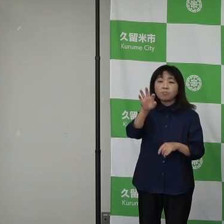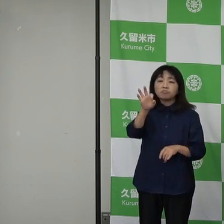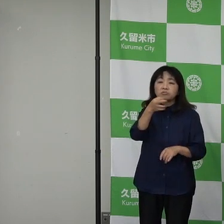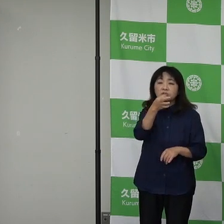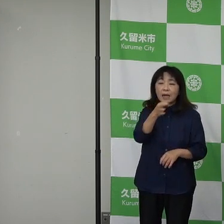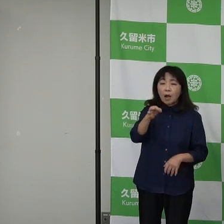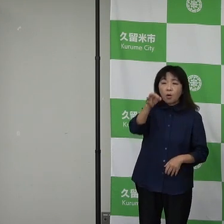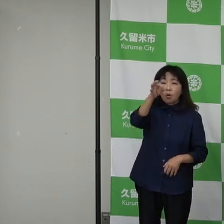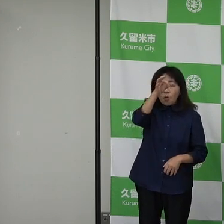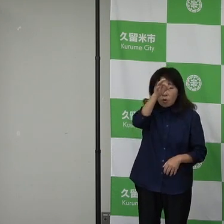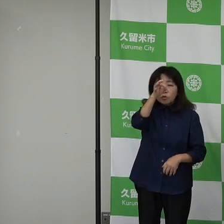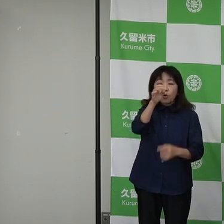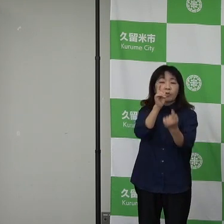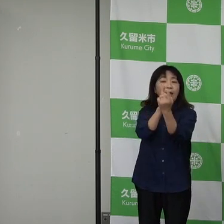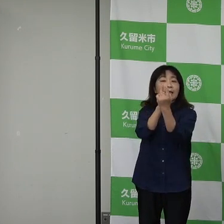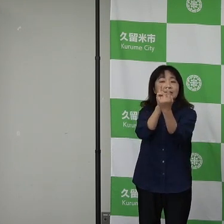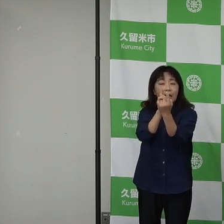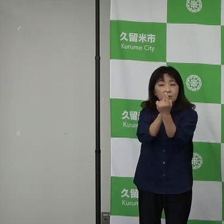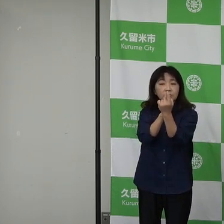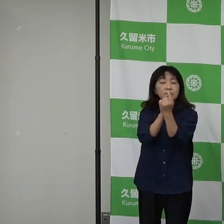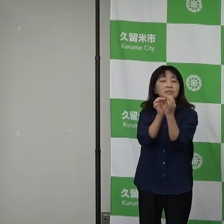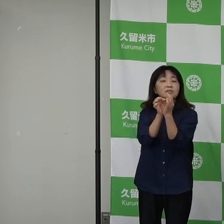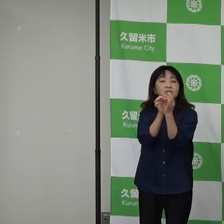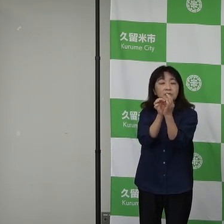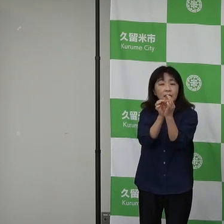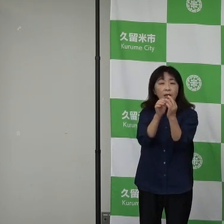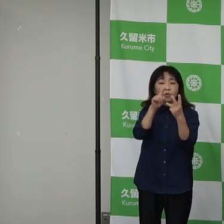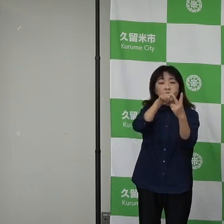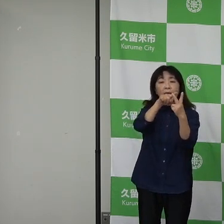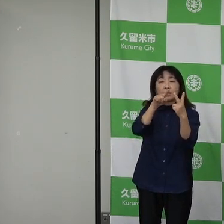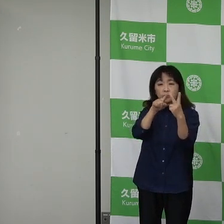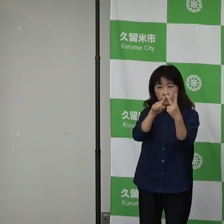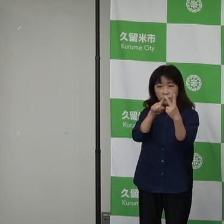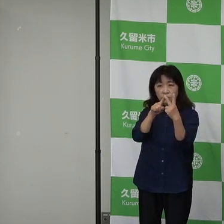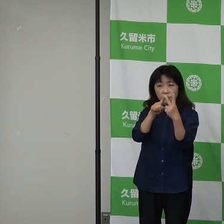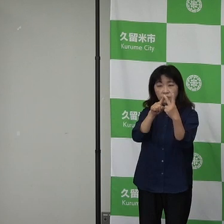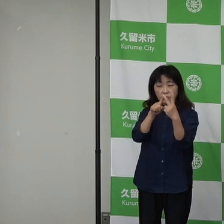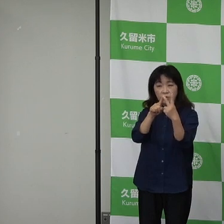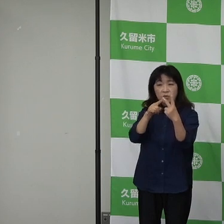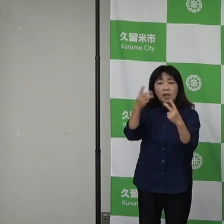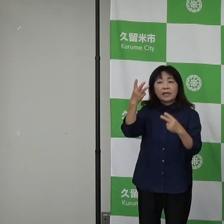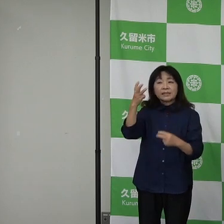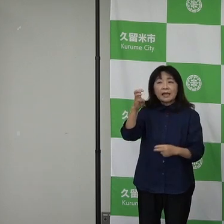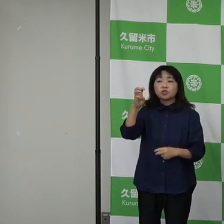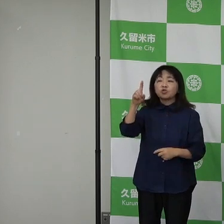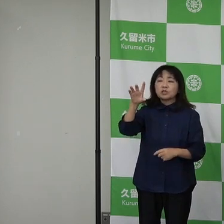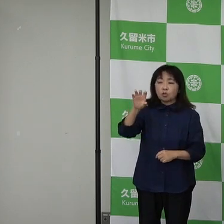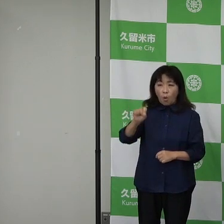騰対策として2つの事業、これが